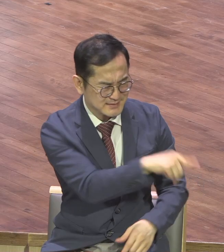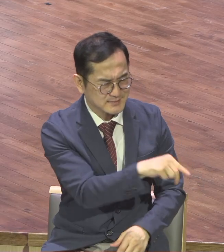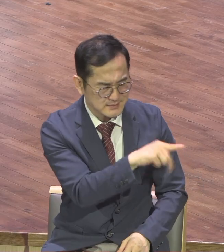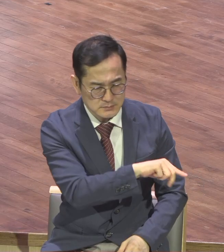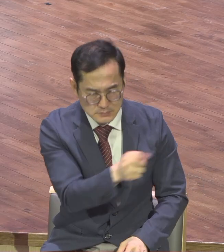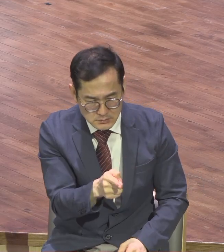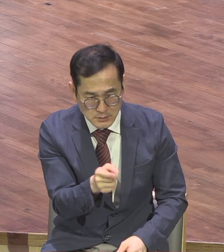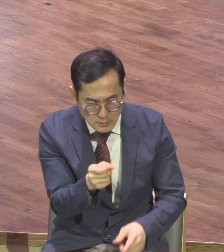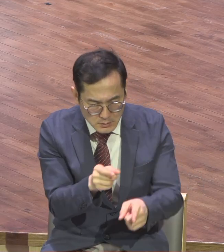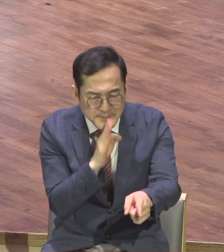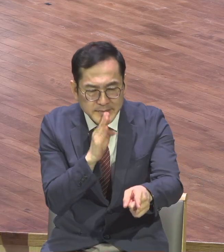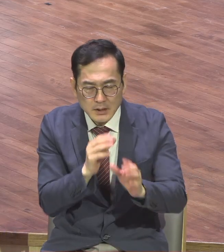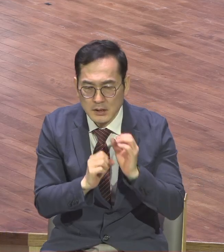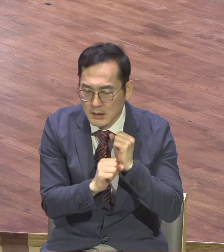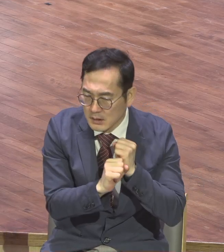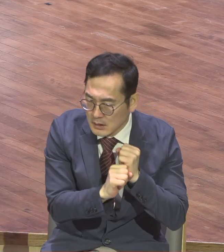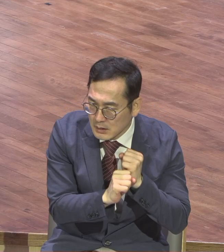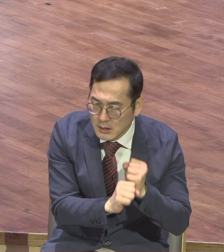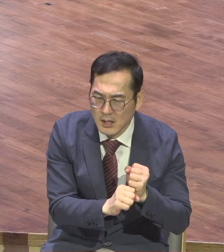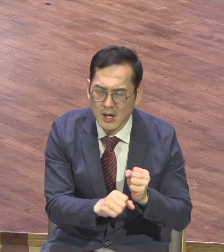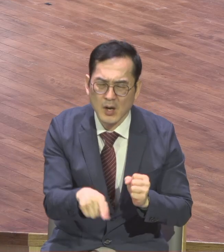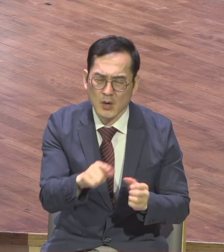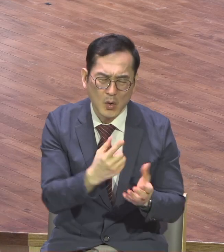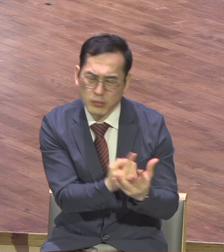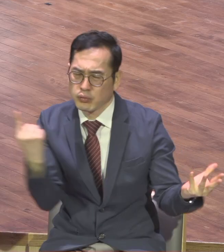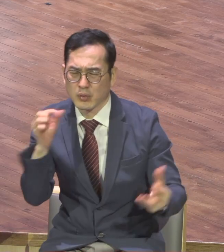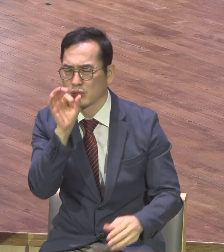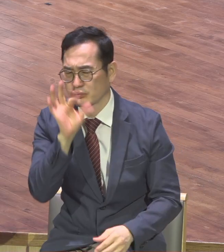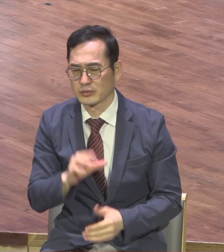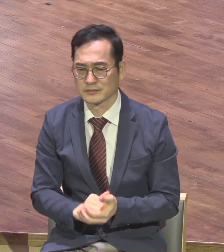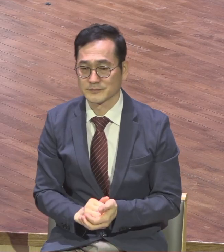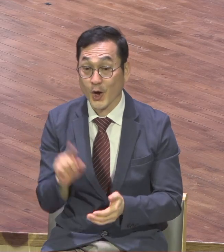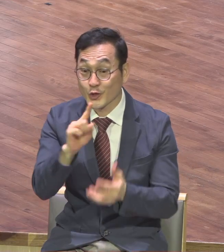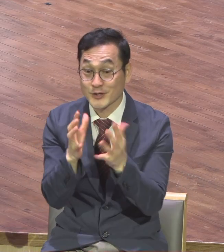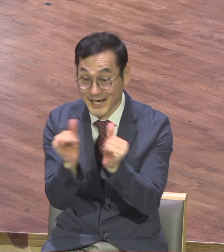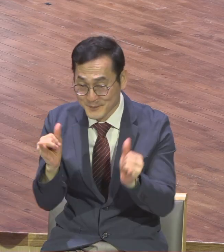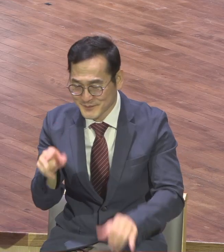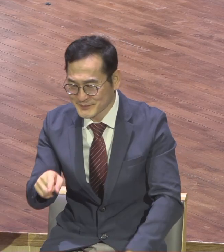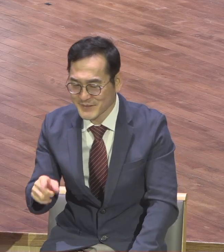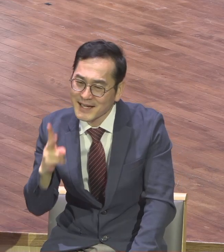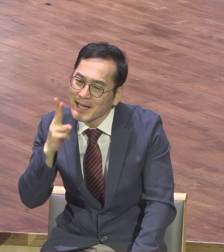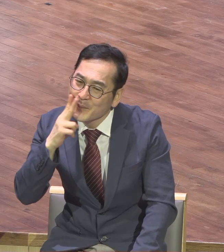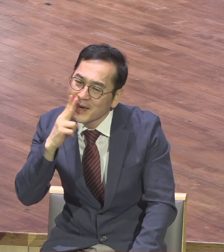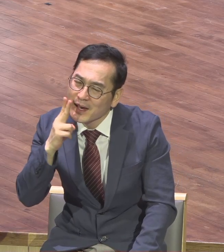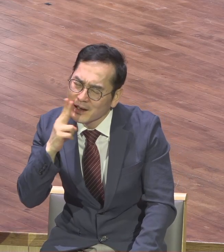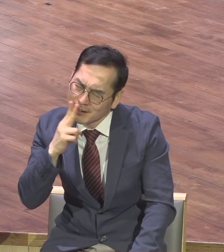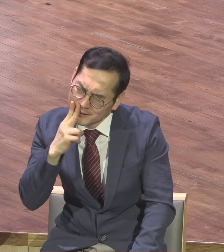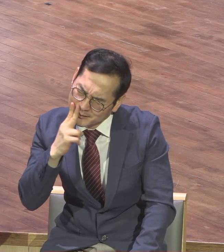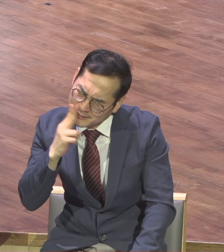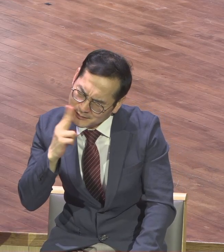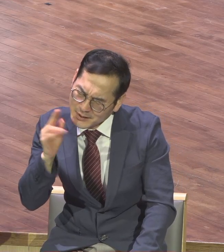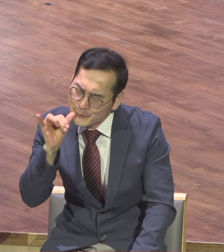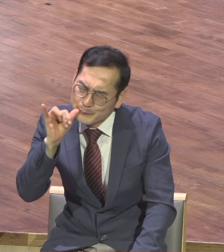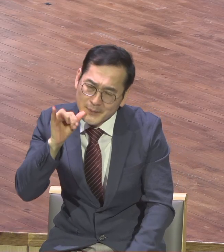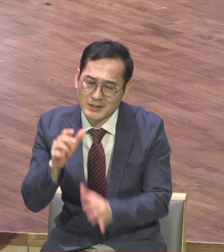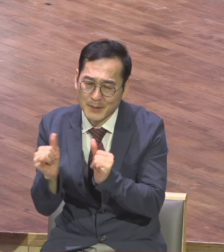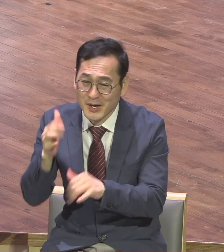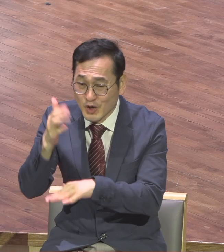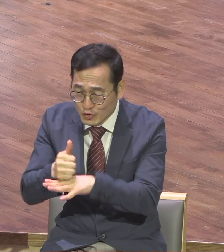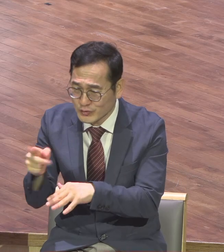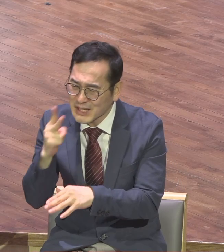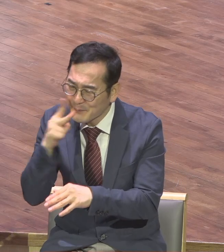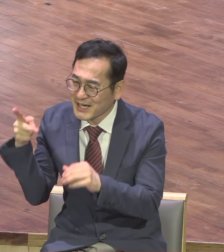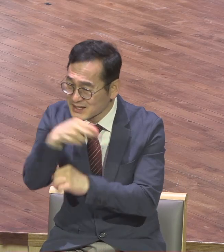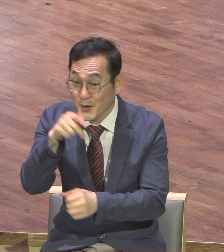어떤 담배 꼴초가 담배를 끊으려고 은단을 하루 두 통씩 먹었어요. 은단 두